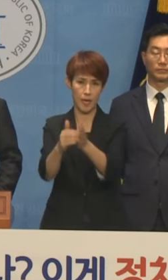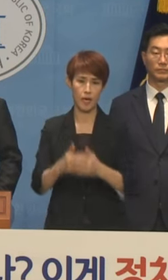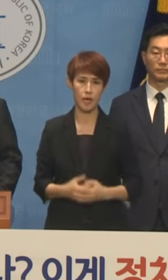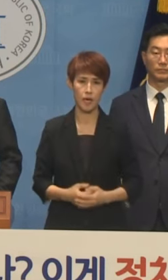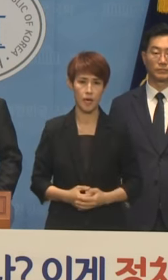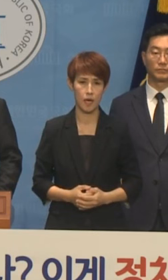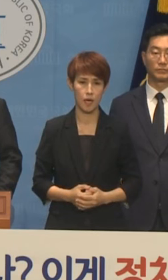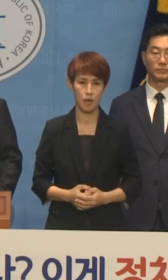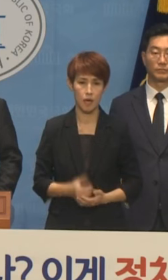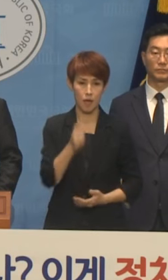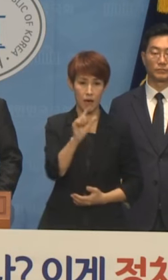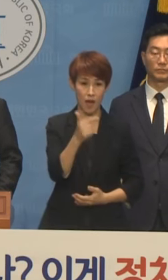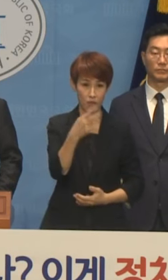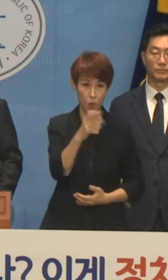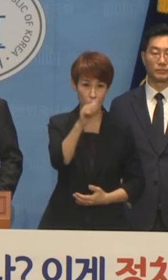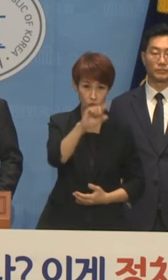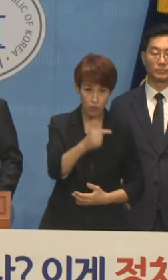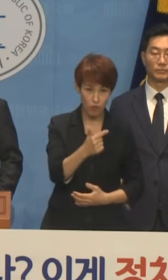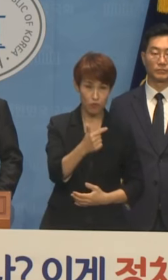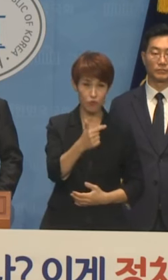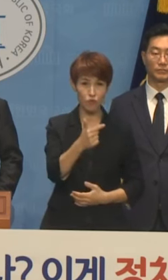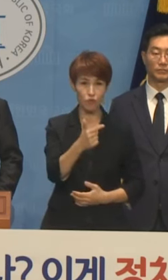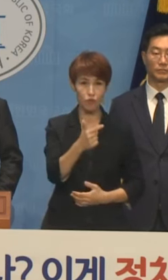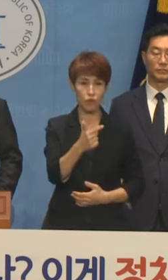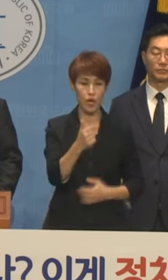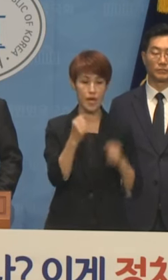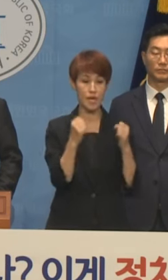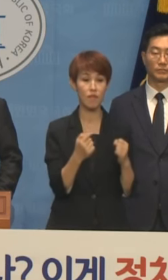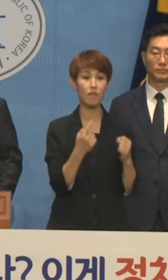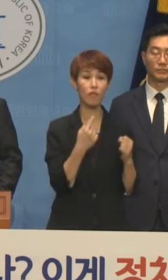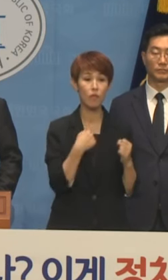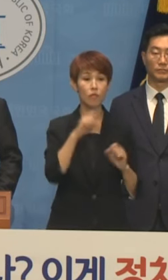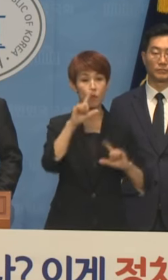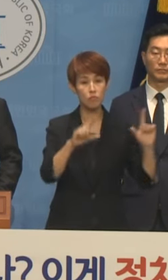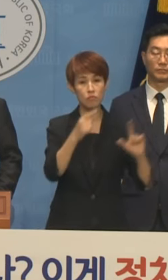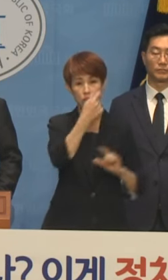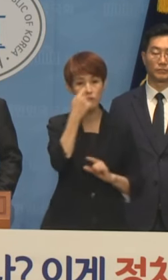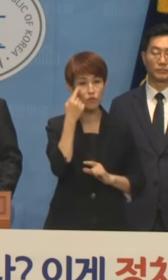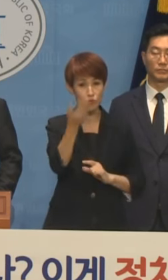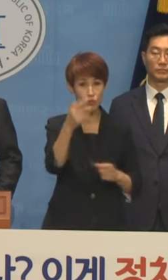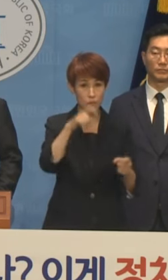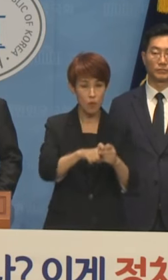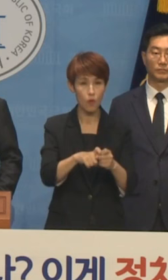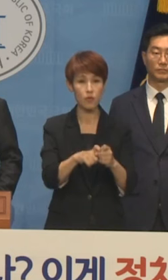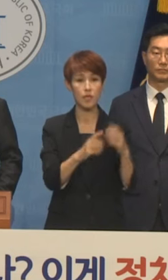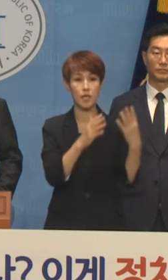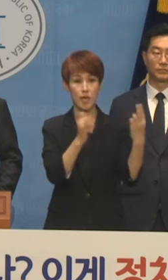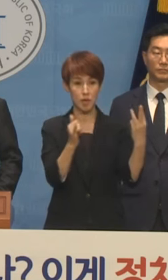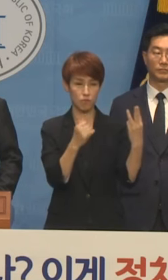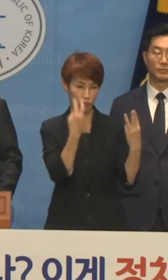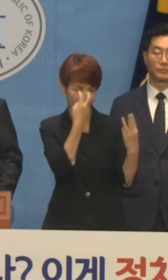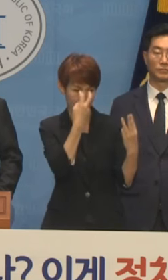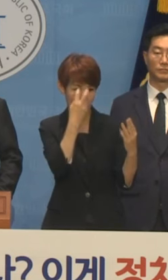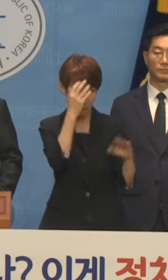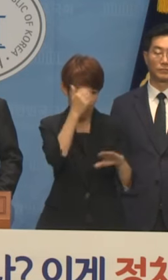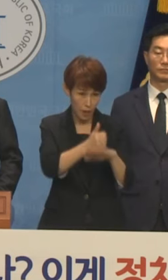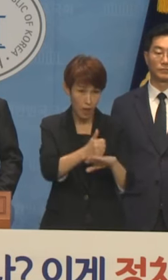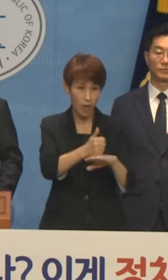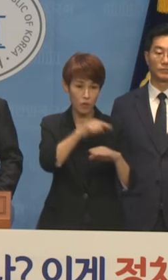있고 한동훈의 알리바이를 조작하기 위해서 등장시켰던 3명의 인물을 저희가 추적을 했는데 그중에